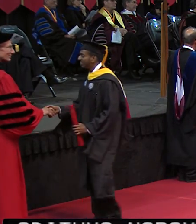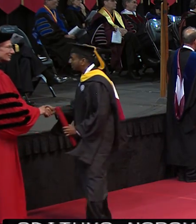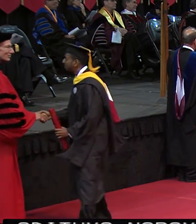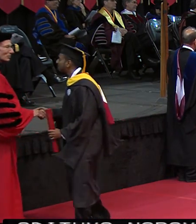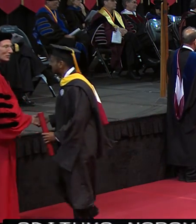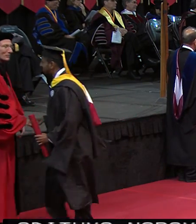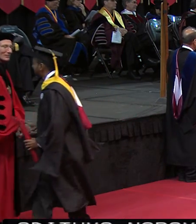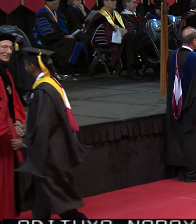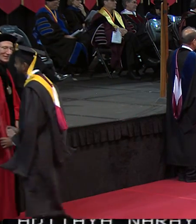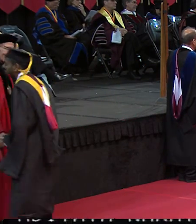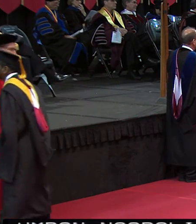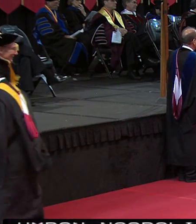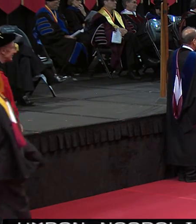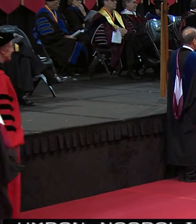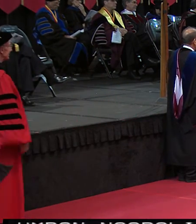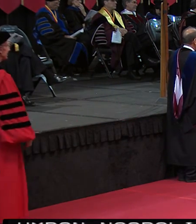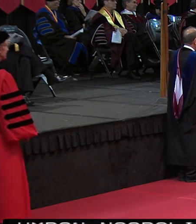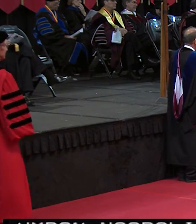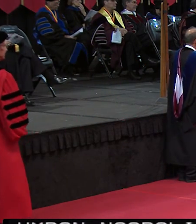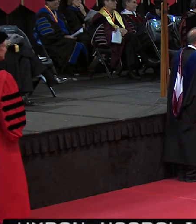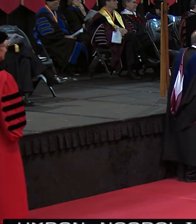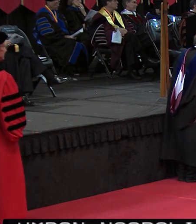Harshil Bharatbhai Parik.